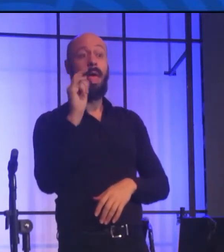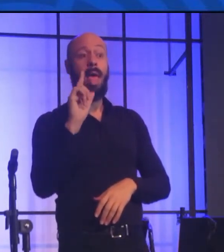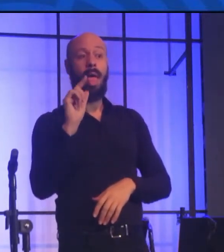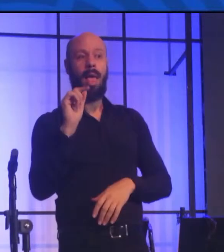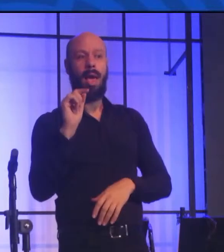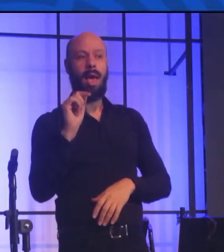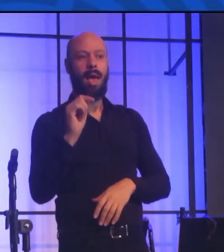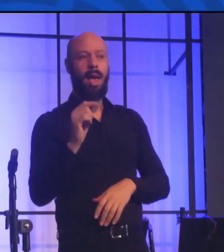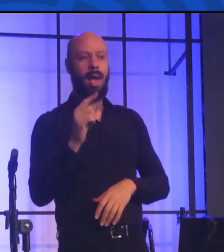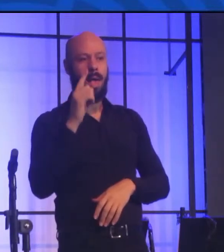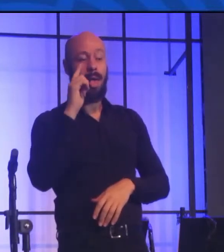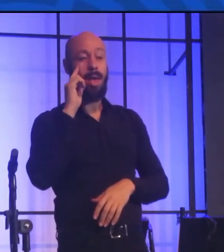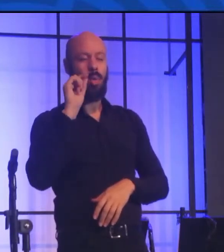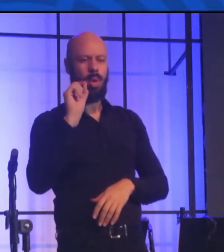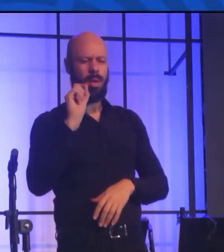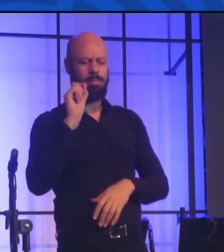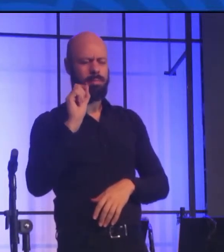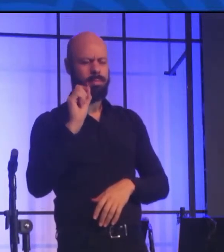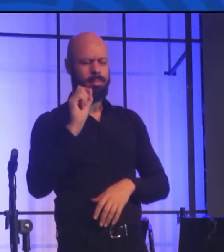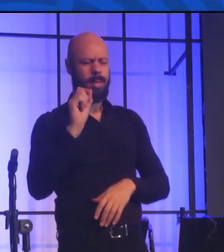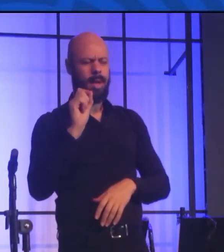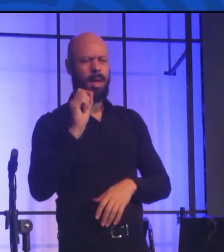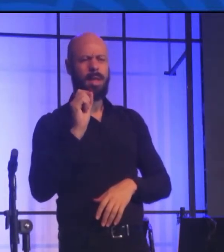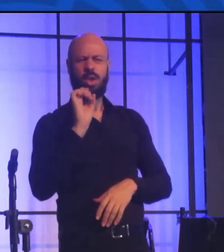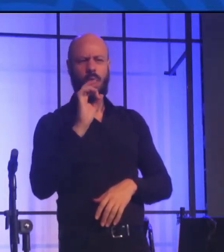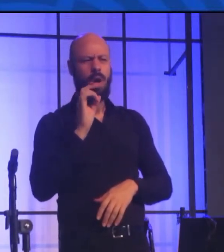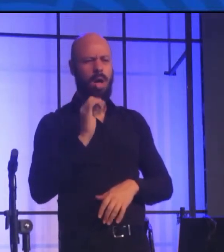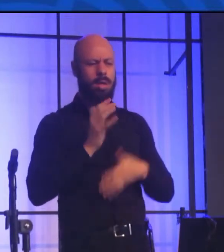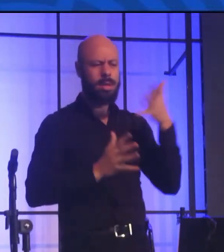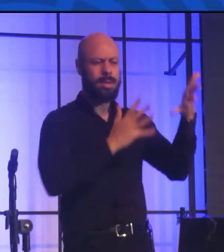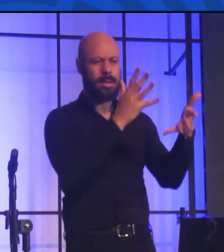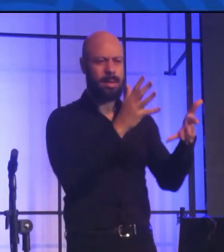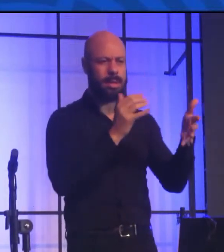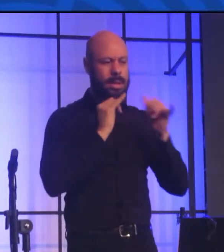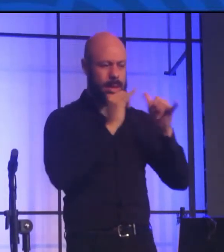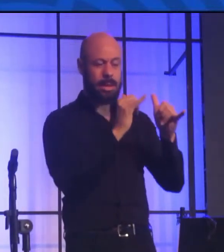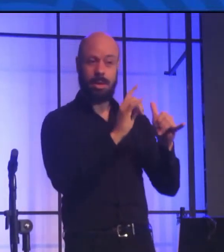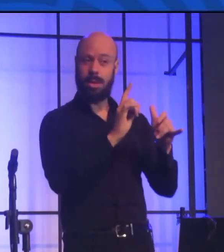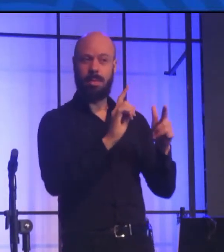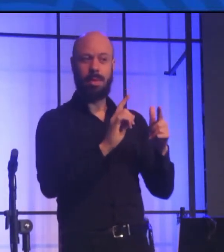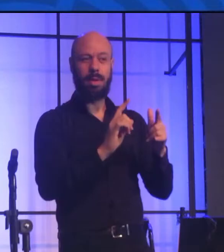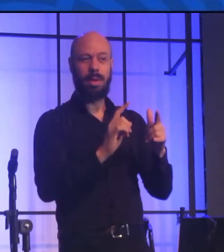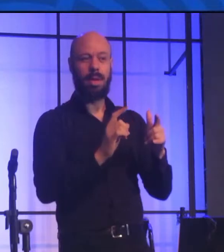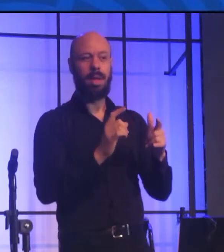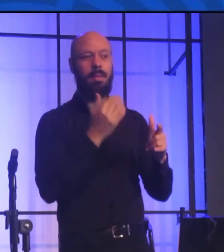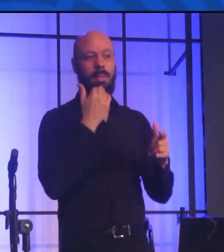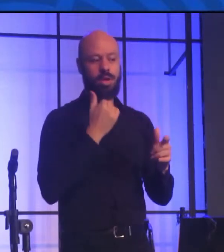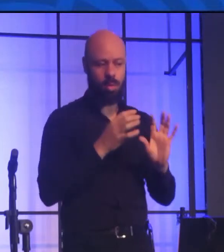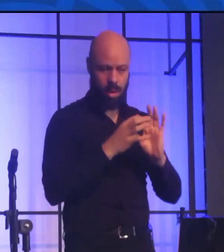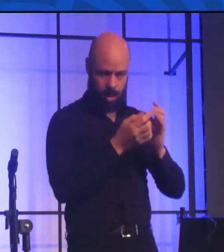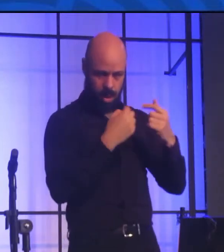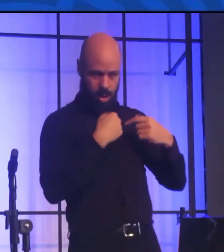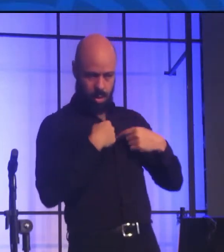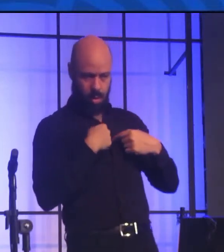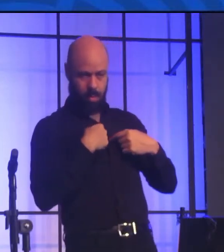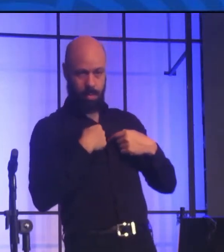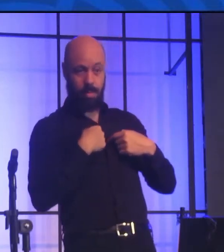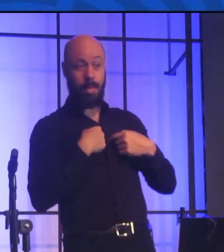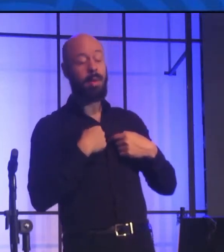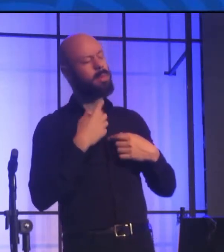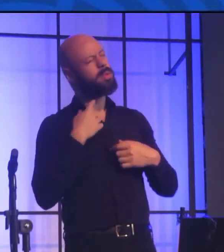sua intervenção. Parece algo ocasional, mas não é. Um deles disse: eu vou perguntar se ele não quer ir conosco.